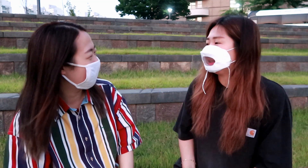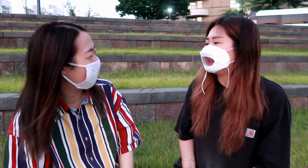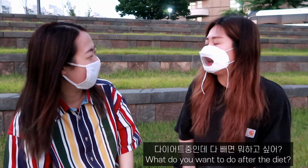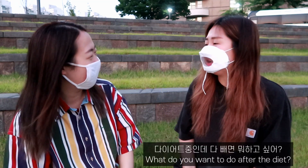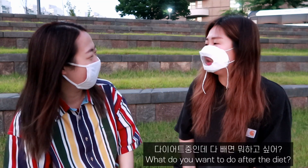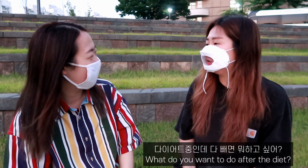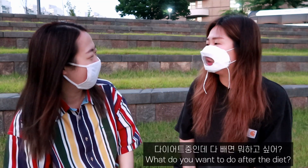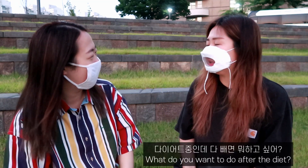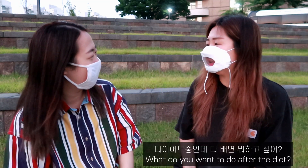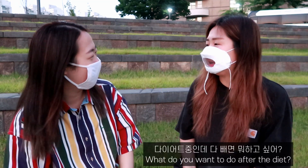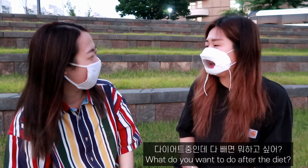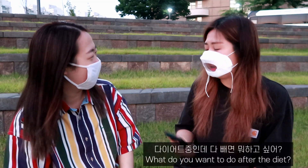다이어트 중인데